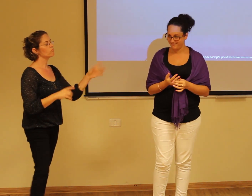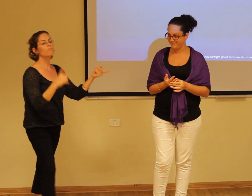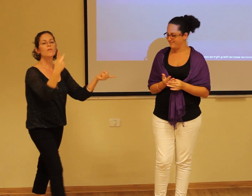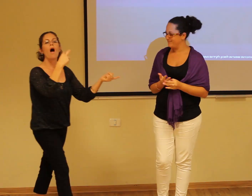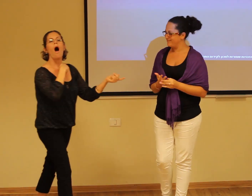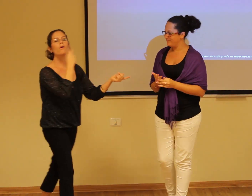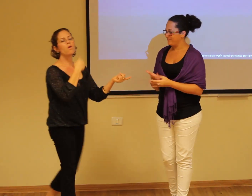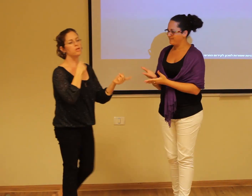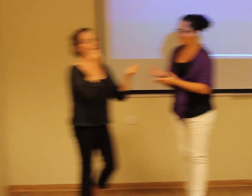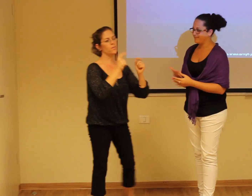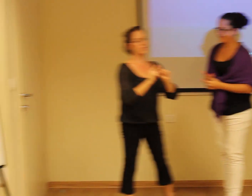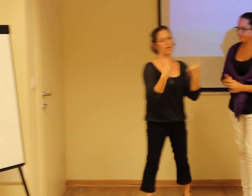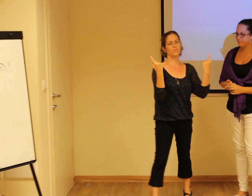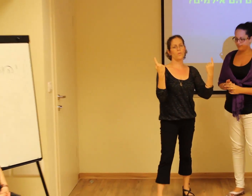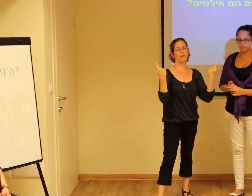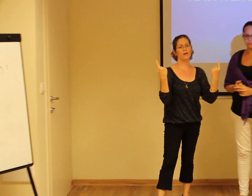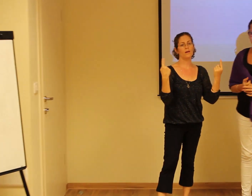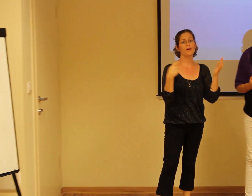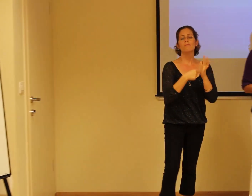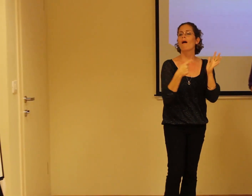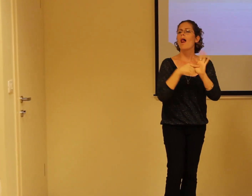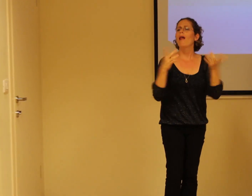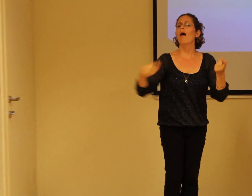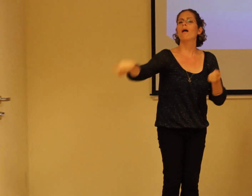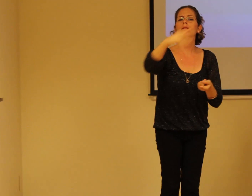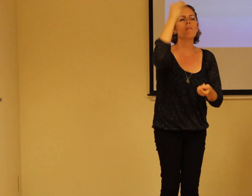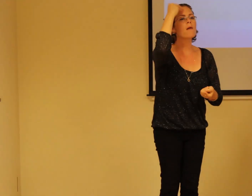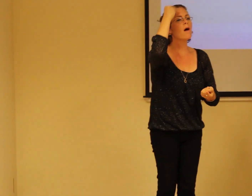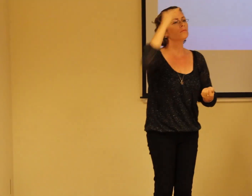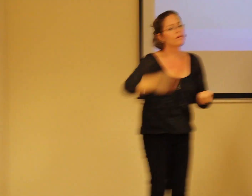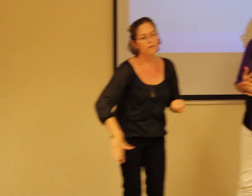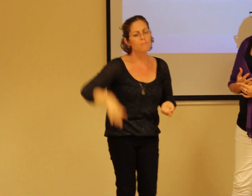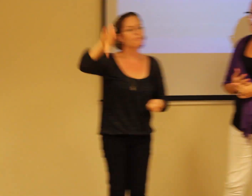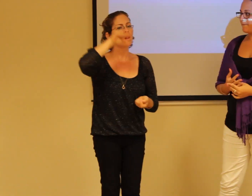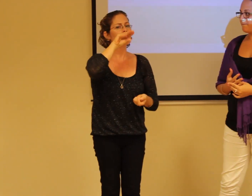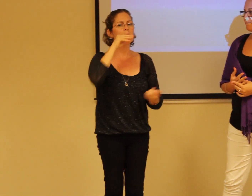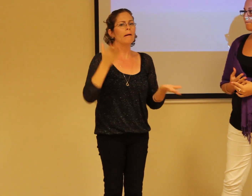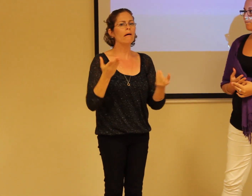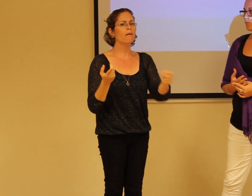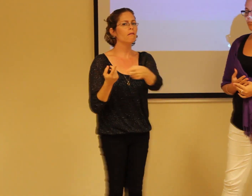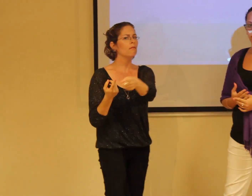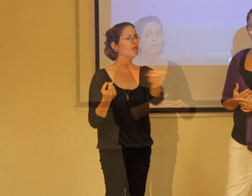לסמן. הקול שלנו באמת שונה קצת. איך אתם למדתם לדבר?